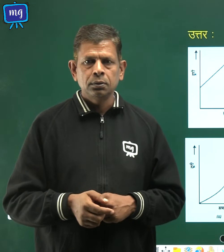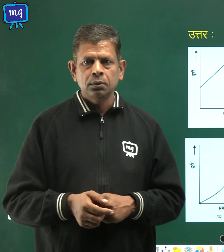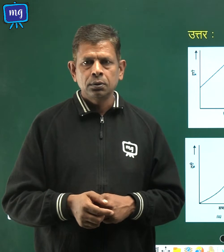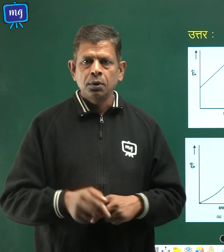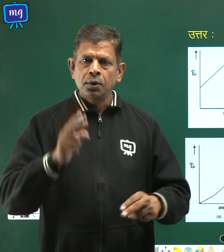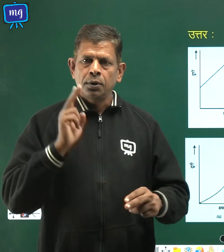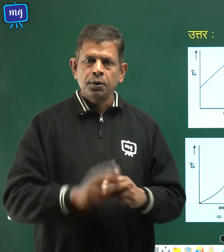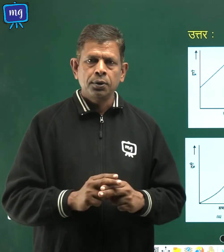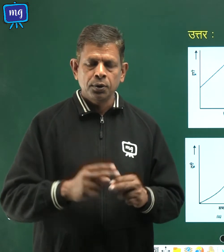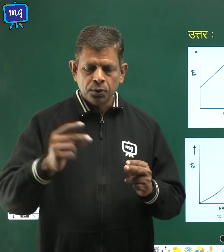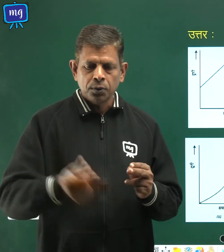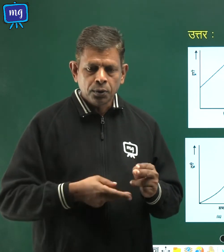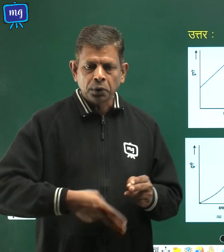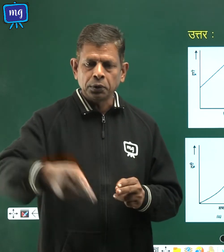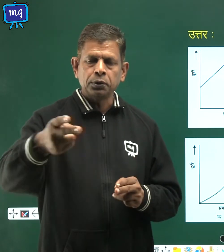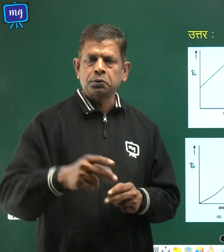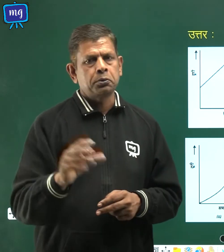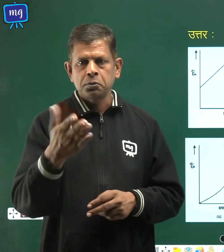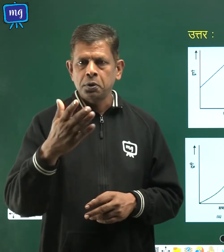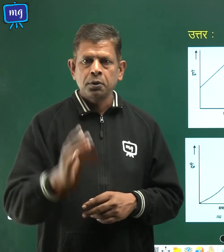नियत गति से नहीं है।